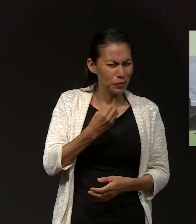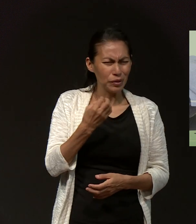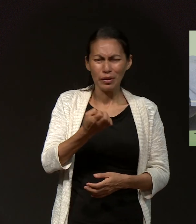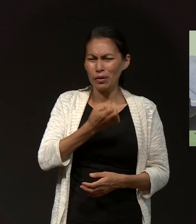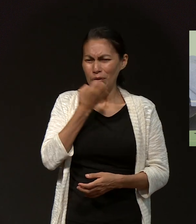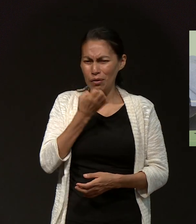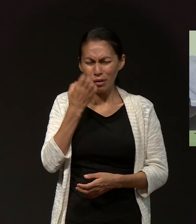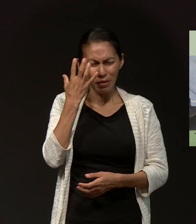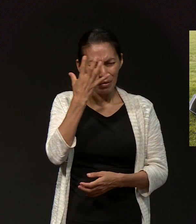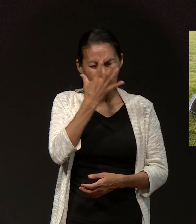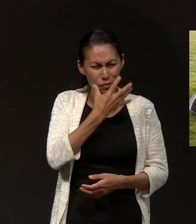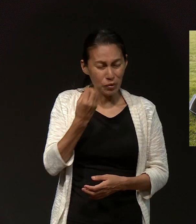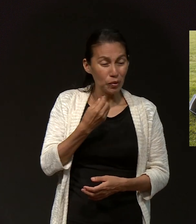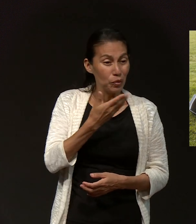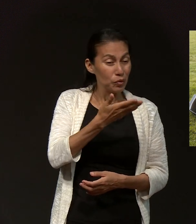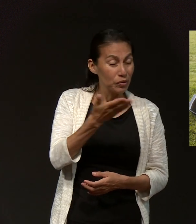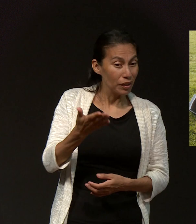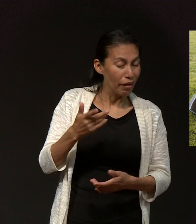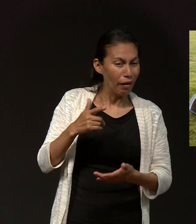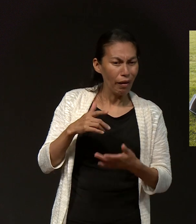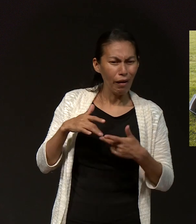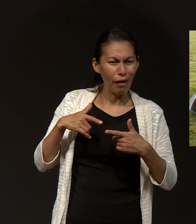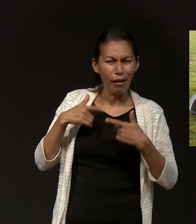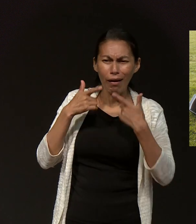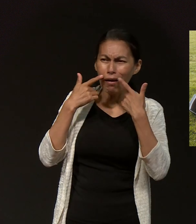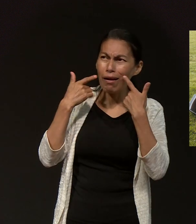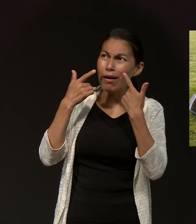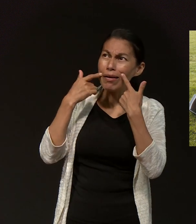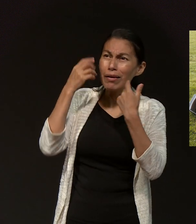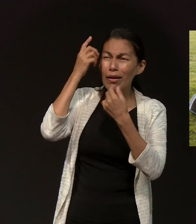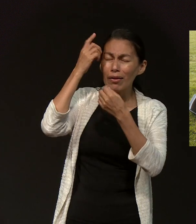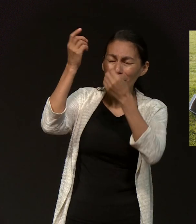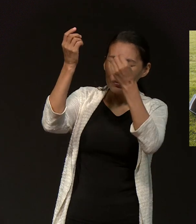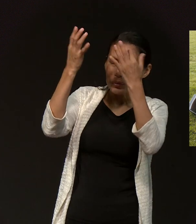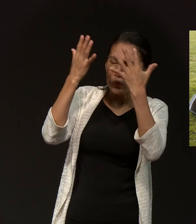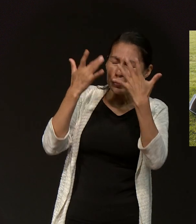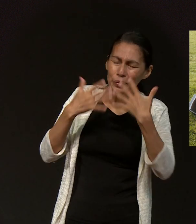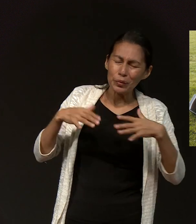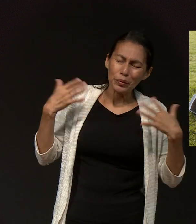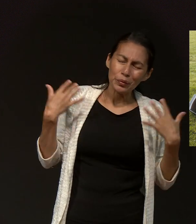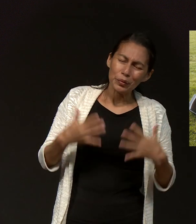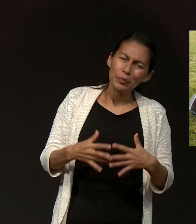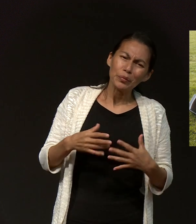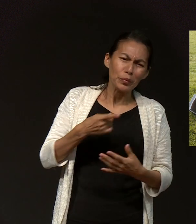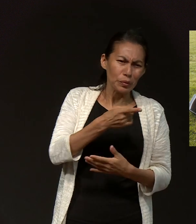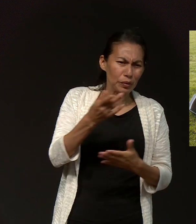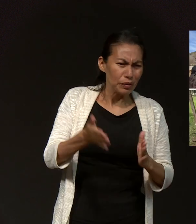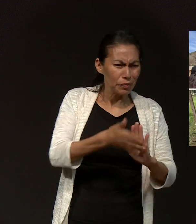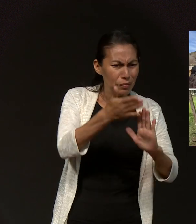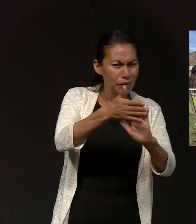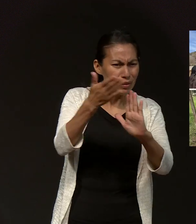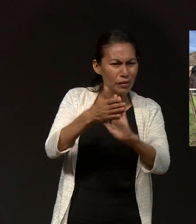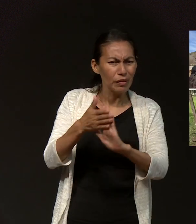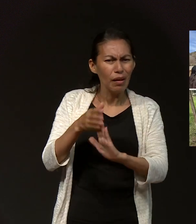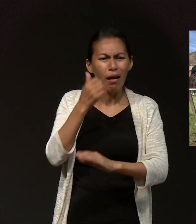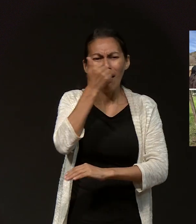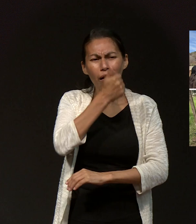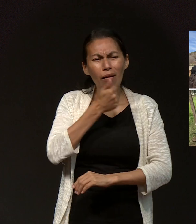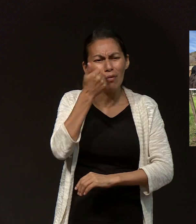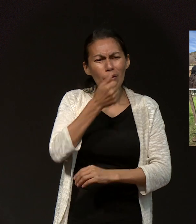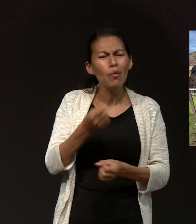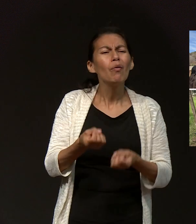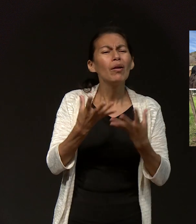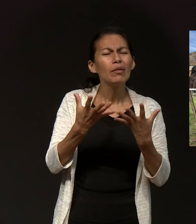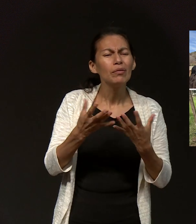vino a Maravilloso. ¿Qué escuela tan hermosa que ustedes, por la gracia, el impulso de Dios, están edificando?